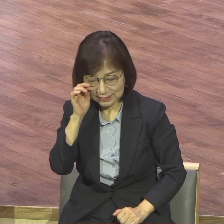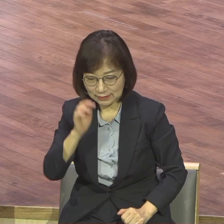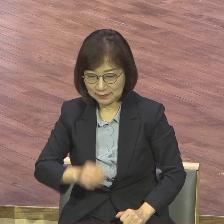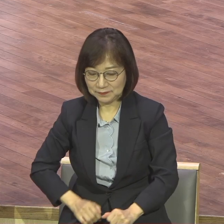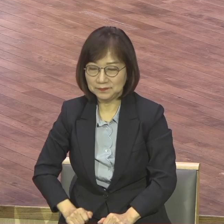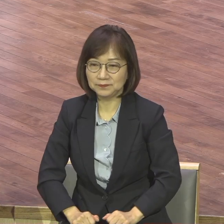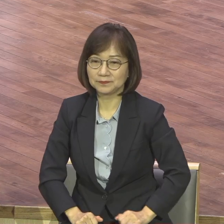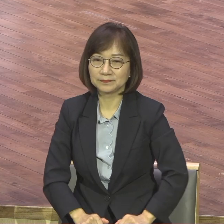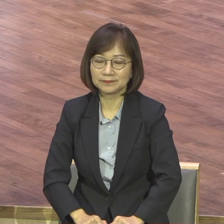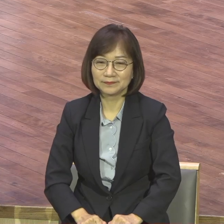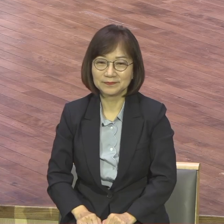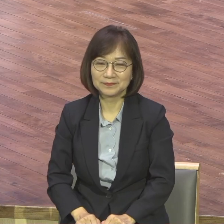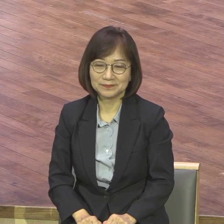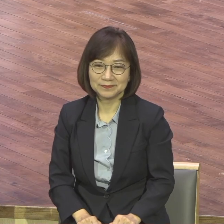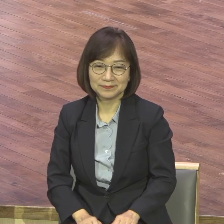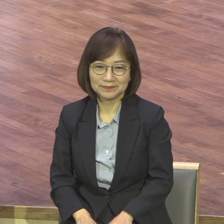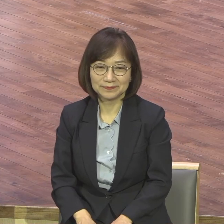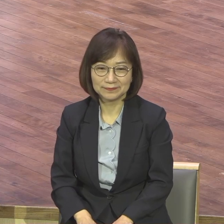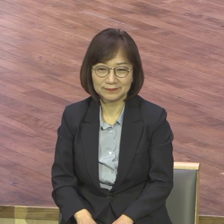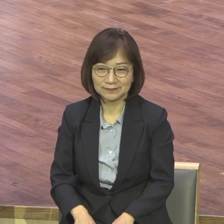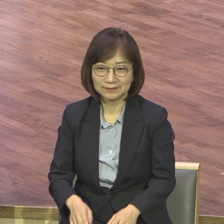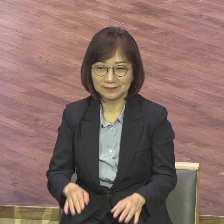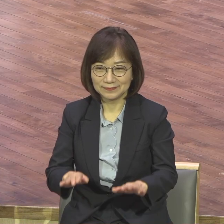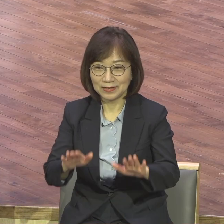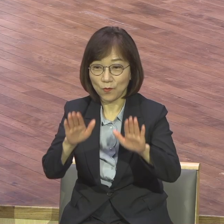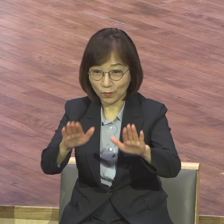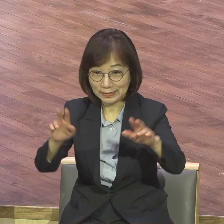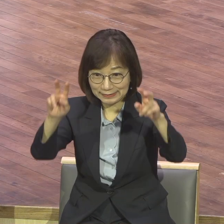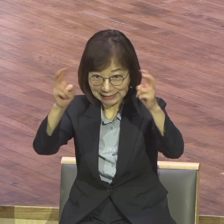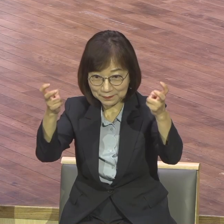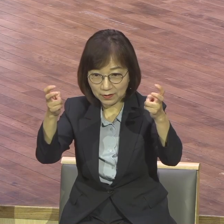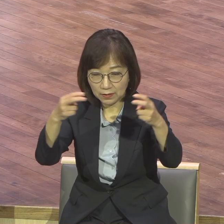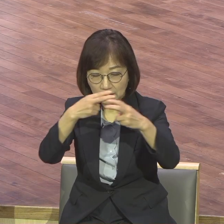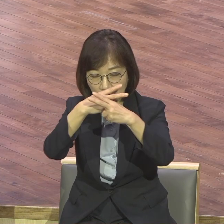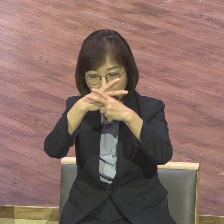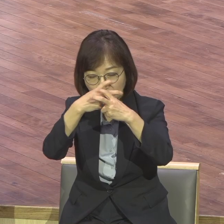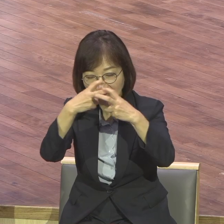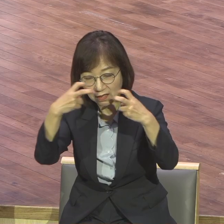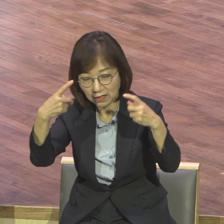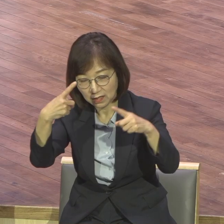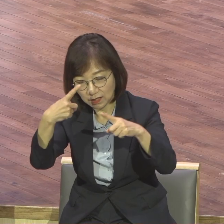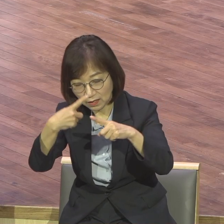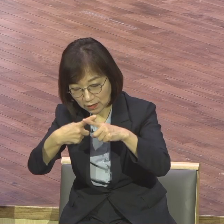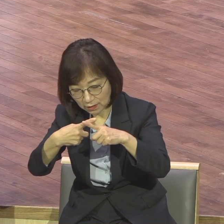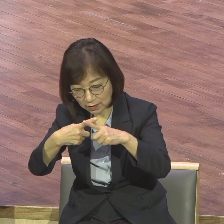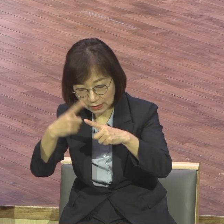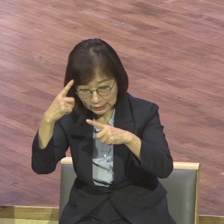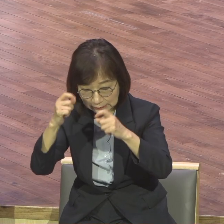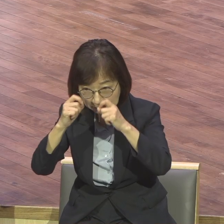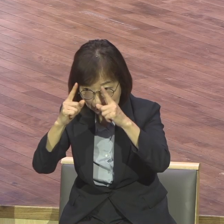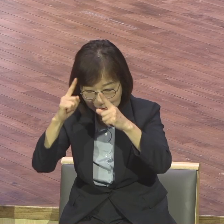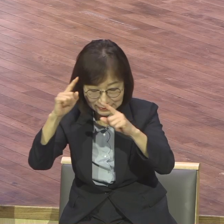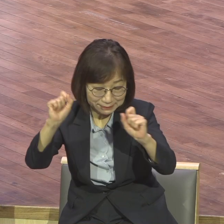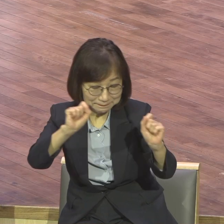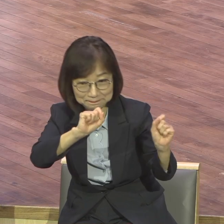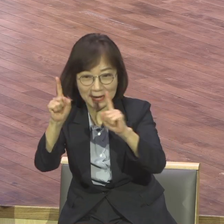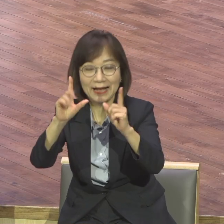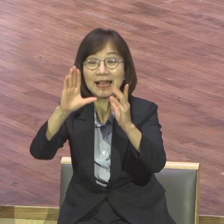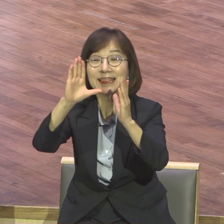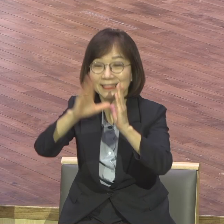자, 이거 드리는 말씀 가지고 자다가 깰 때라는 제목으로 말씀을 드립니다. 이